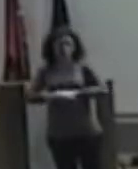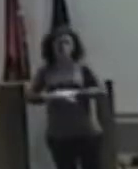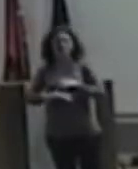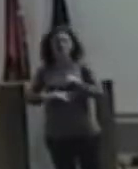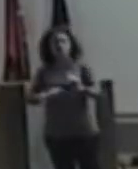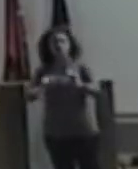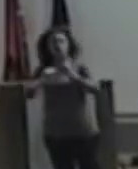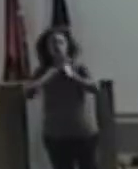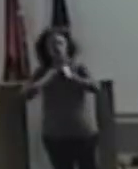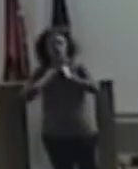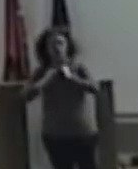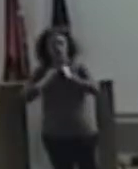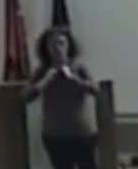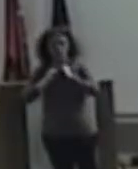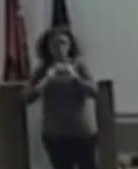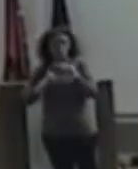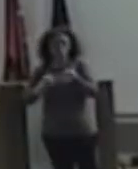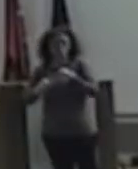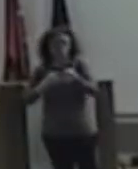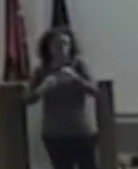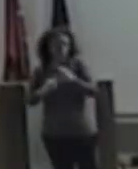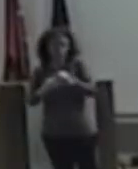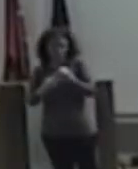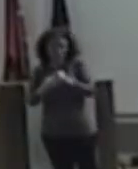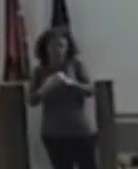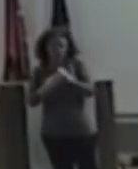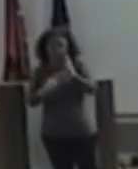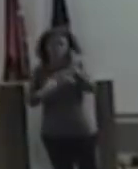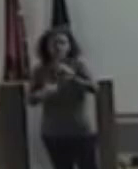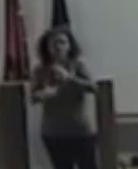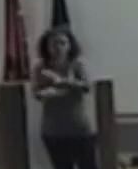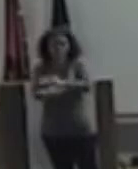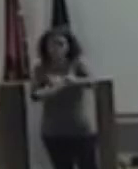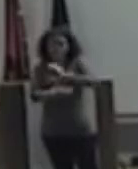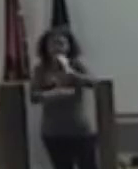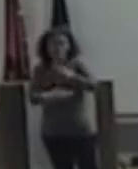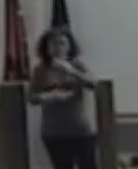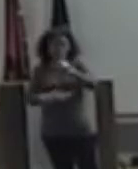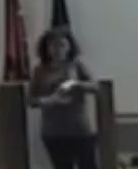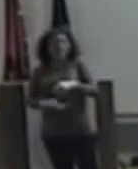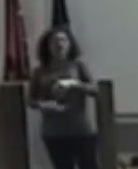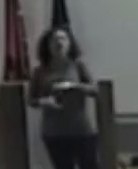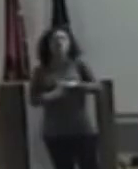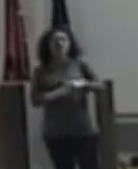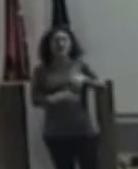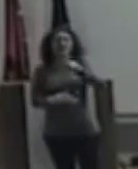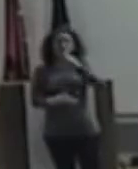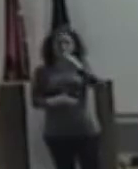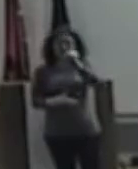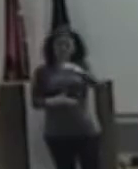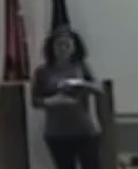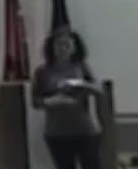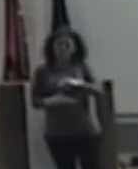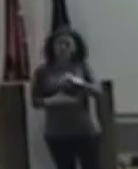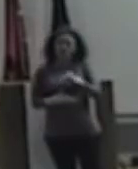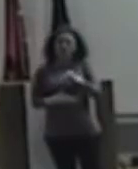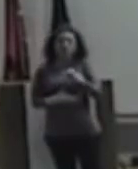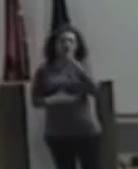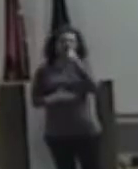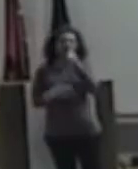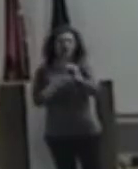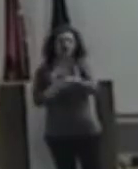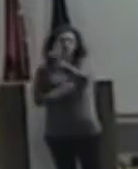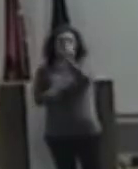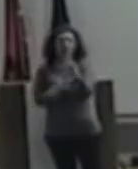a afectar mucho al control glucémico y a la hemoglobina. Las comidas es el otro punto importante. Al final son 1, 2, 3, 4, 5 comidas al